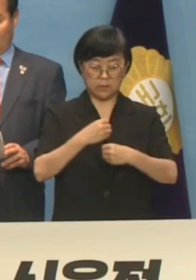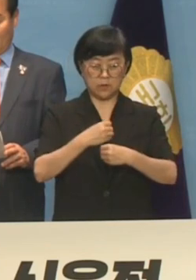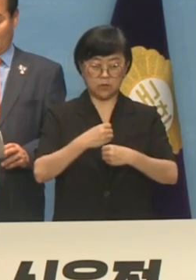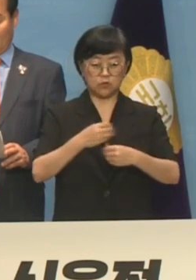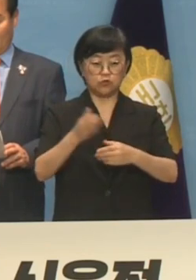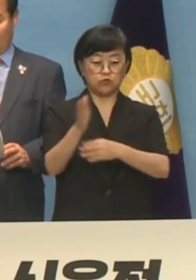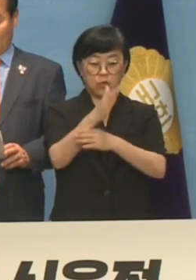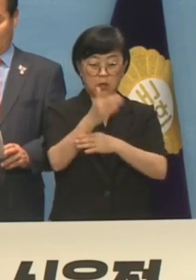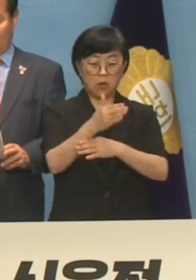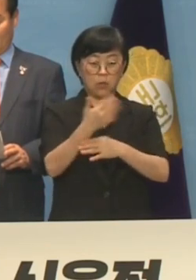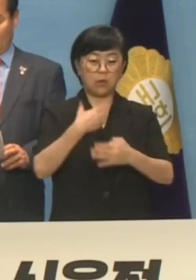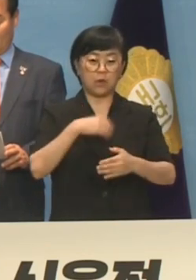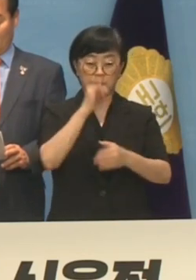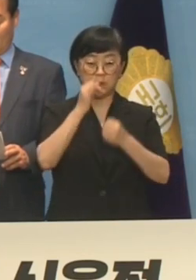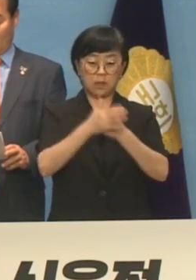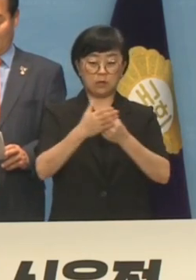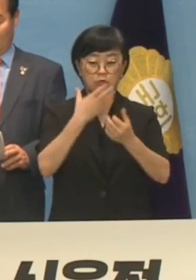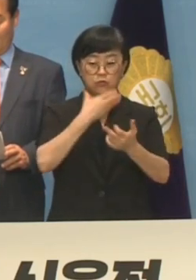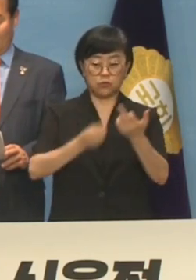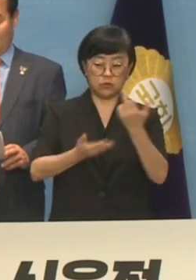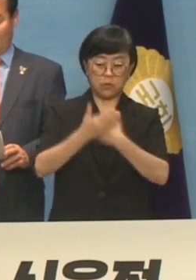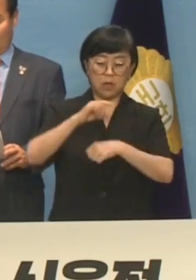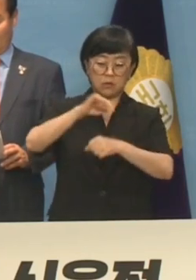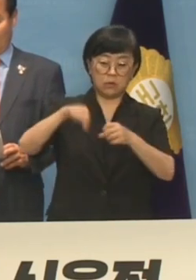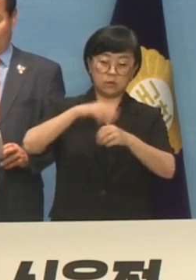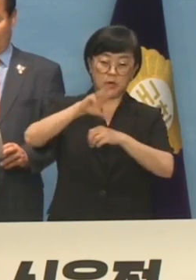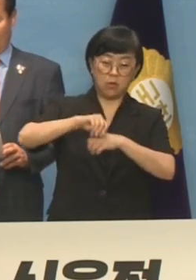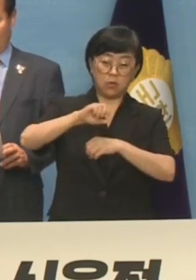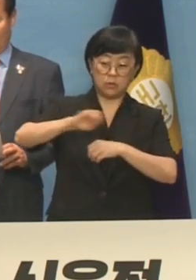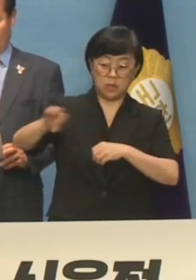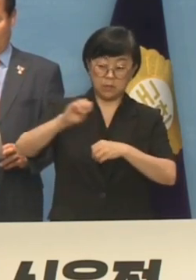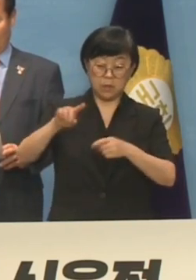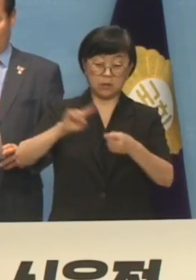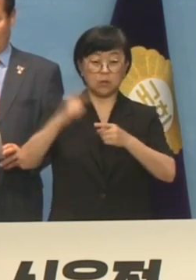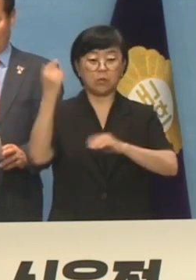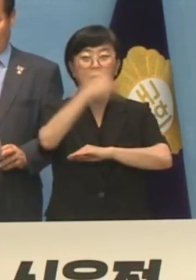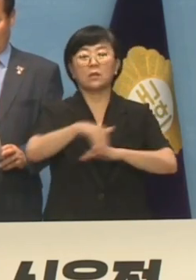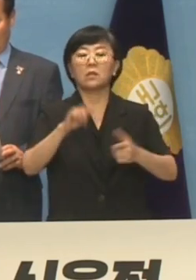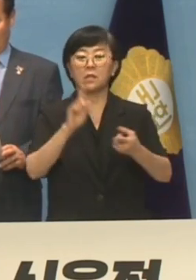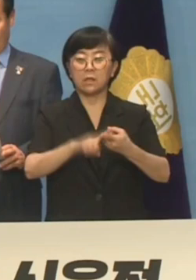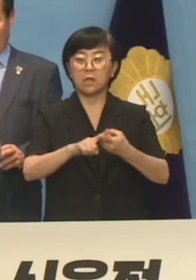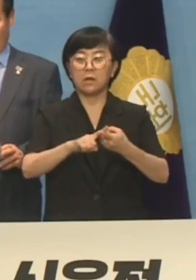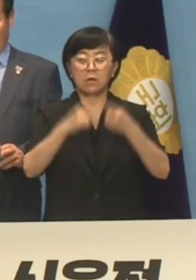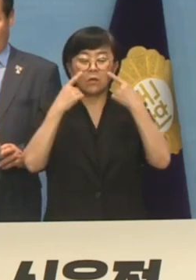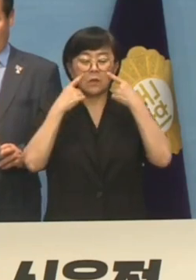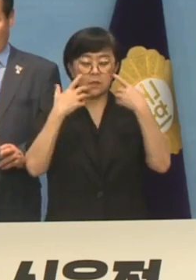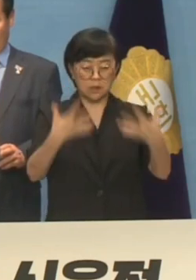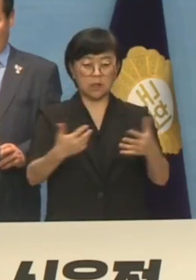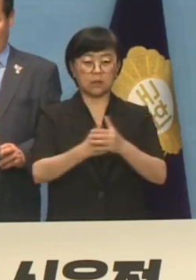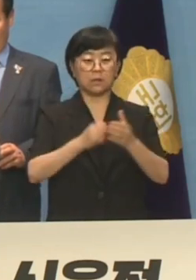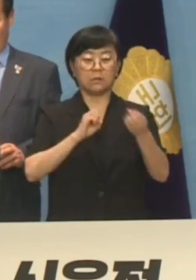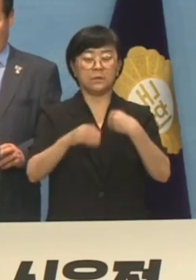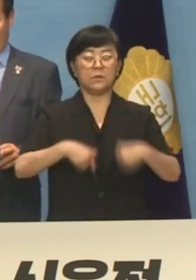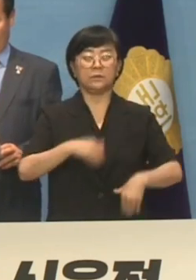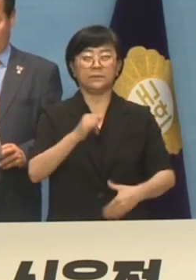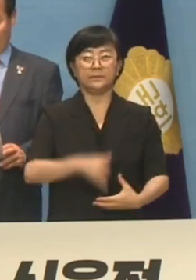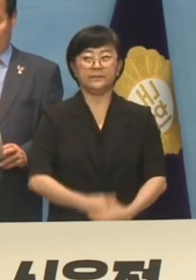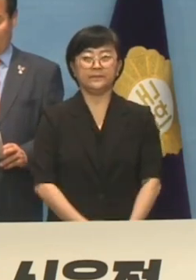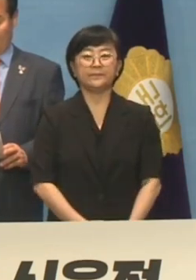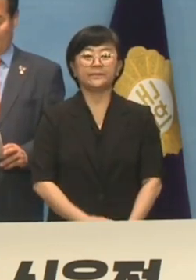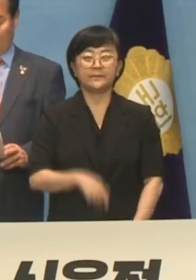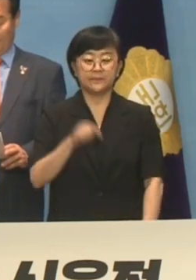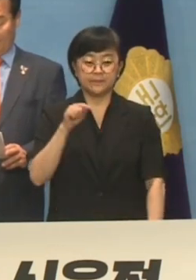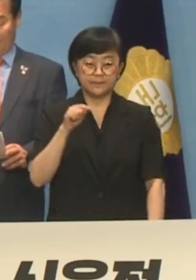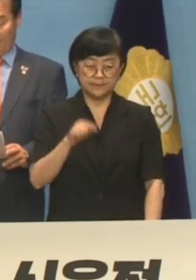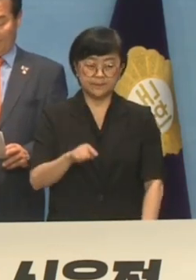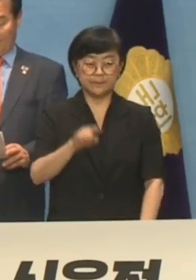안전과 수산업을 위협하는 후쿠시마 원전 오염수 해양 방류 계획에 대해 명확한 답을 하십시오.